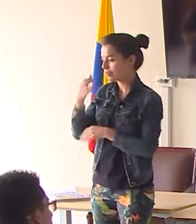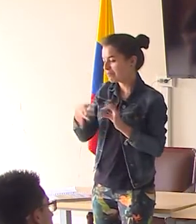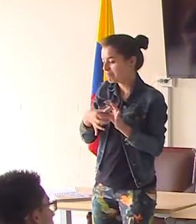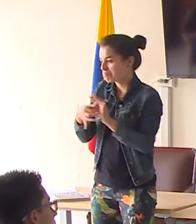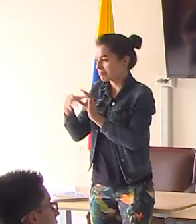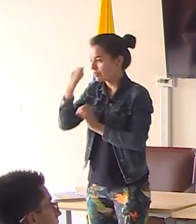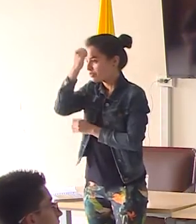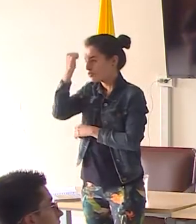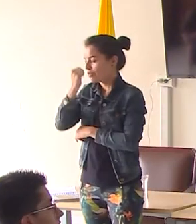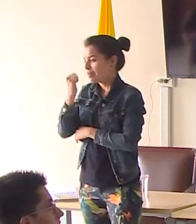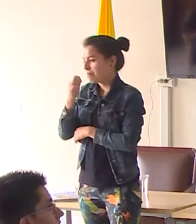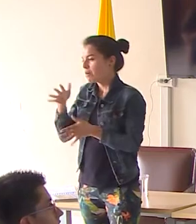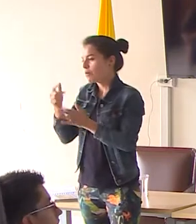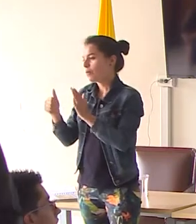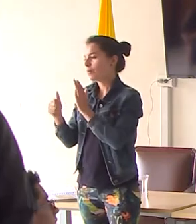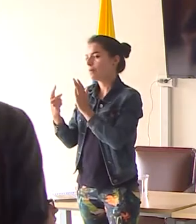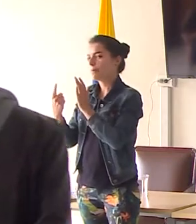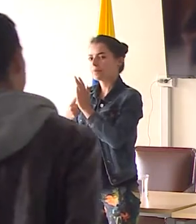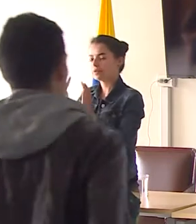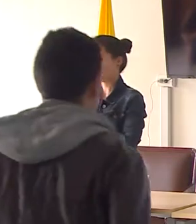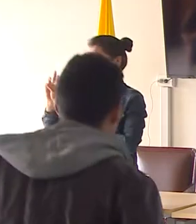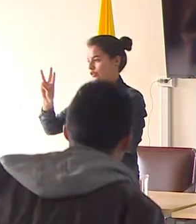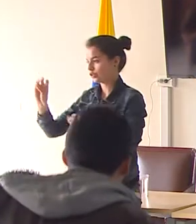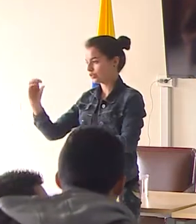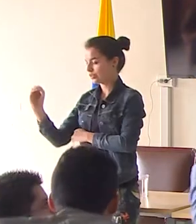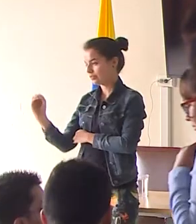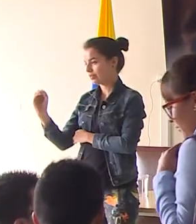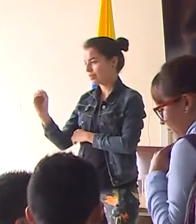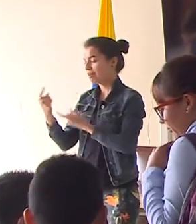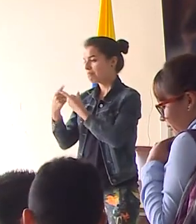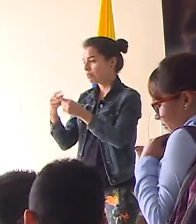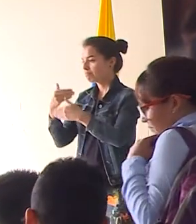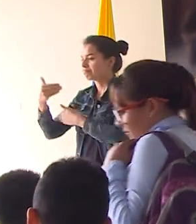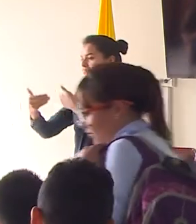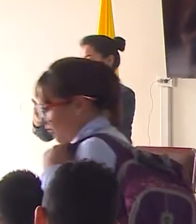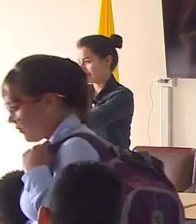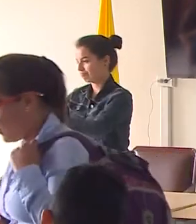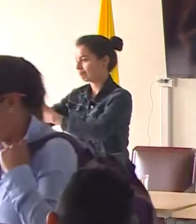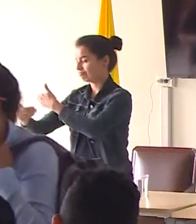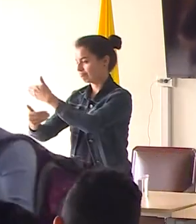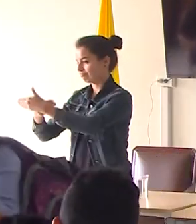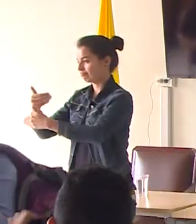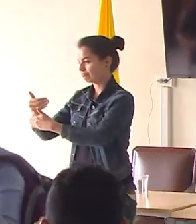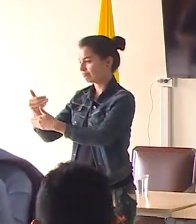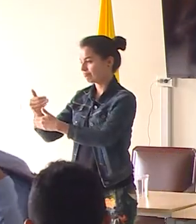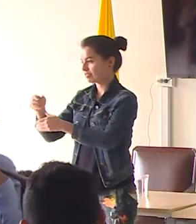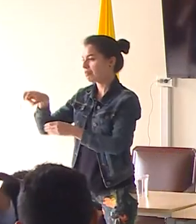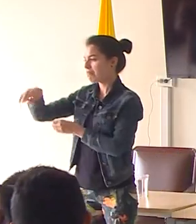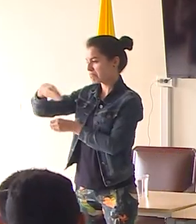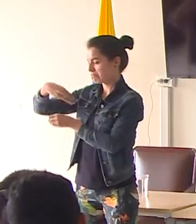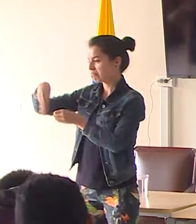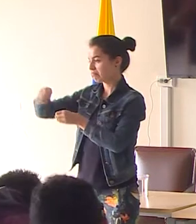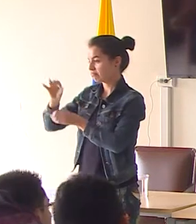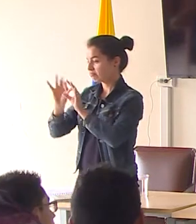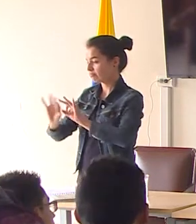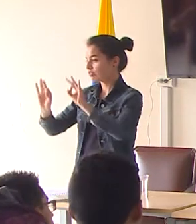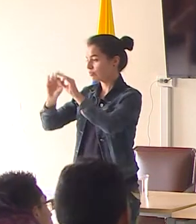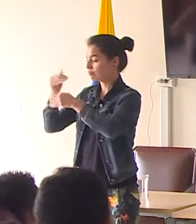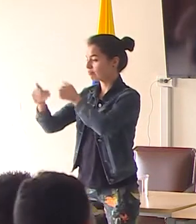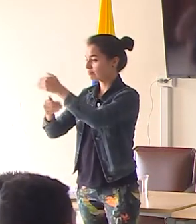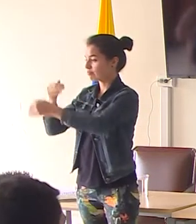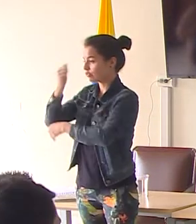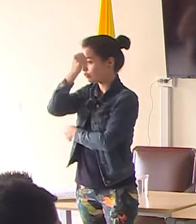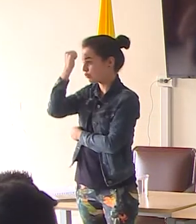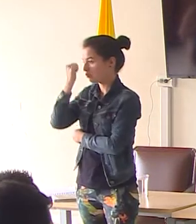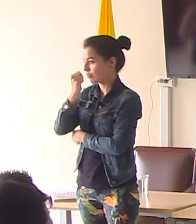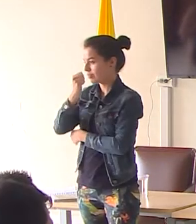la década del 80 pero acá se sigue manteniendo digamos un eje metropolización importante para la